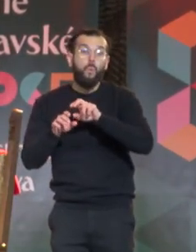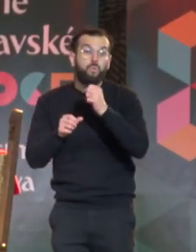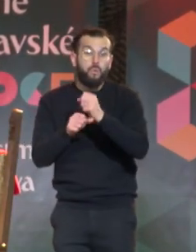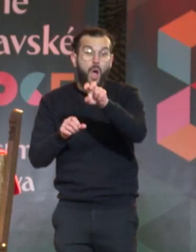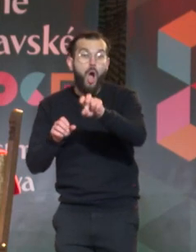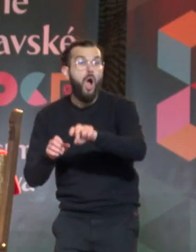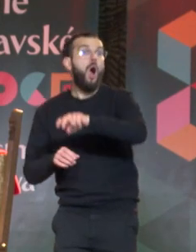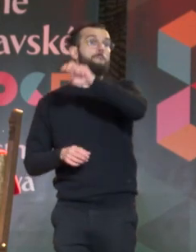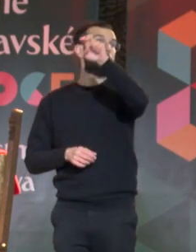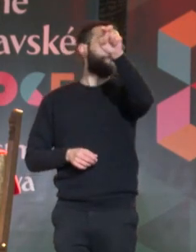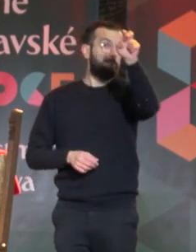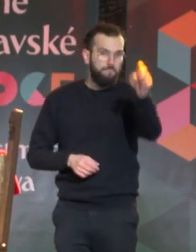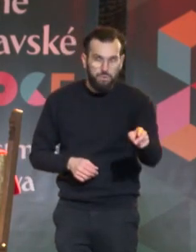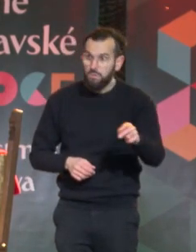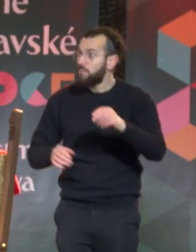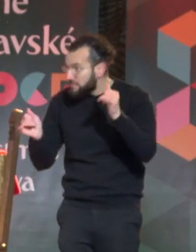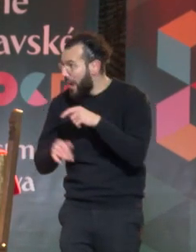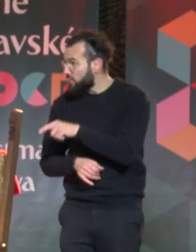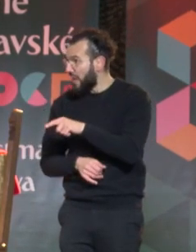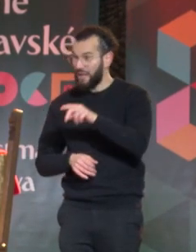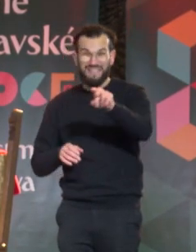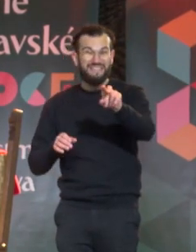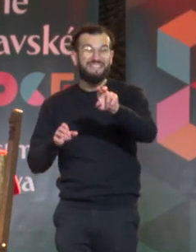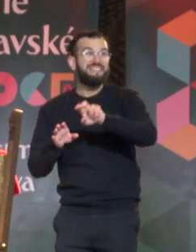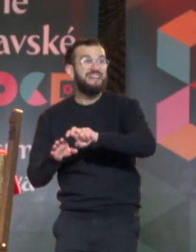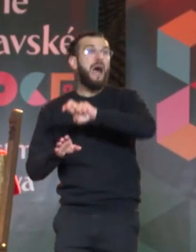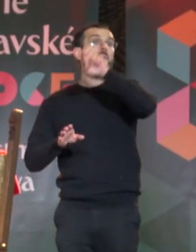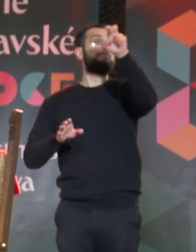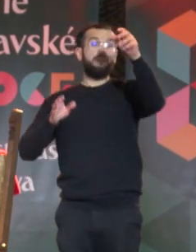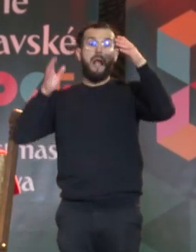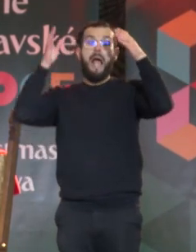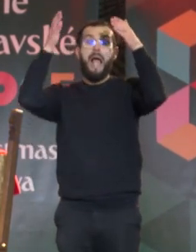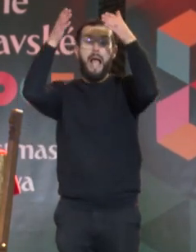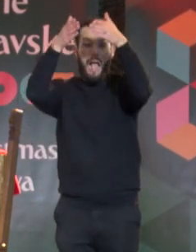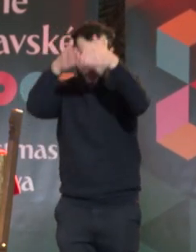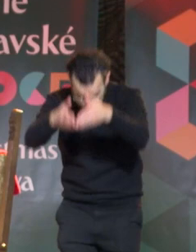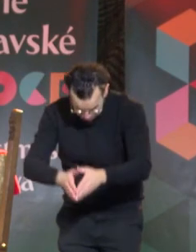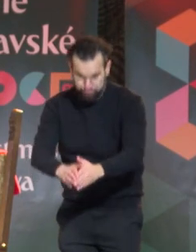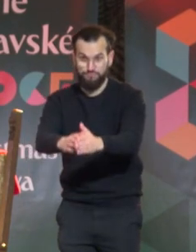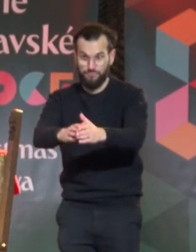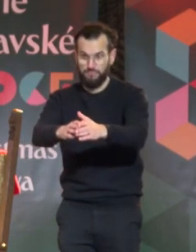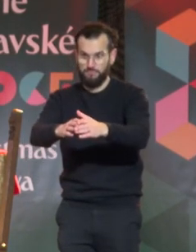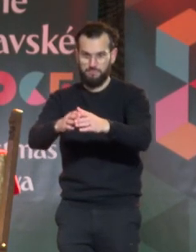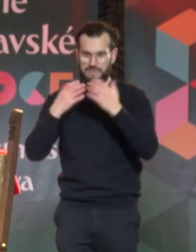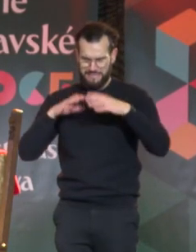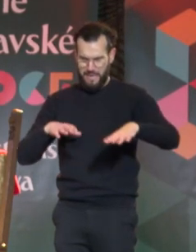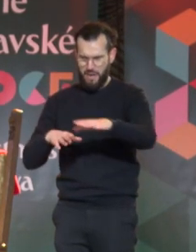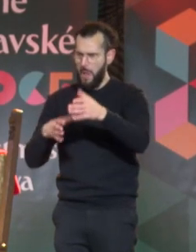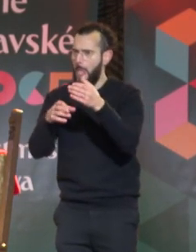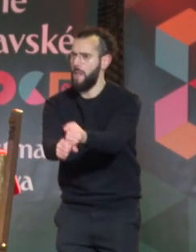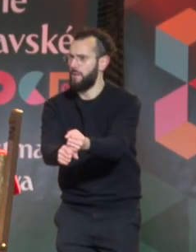a hop. No nekecám, skočila šípku do záveja, splýva v snehu a v ruke niečo